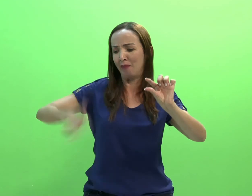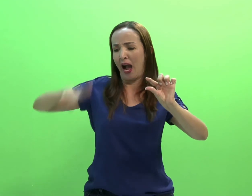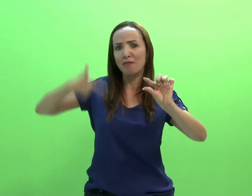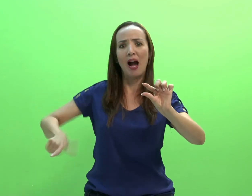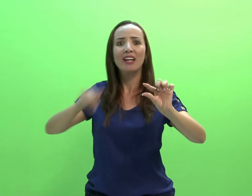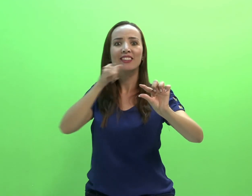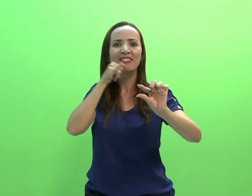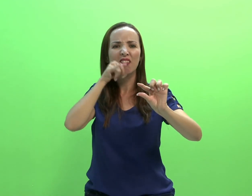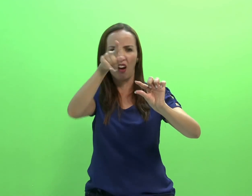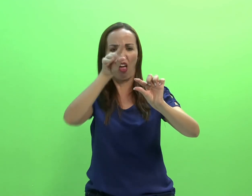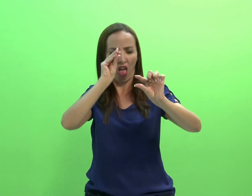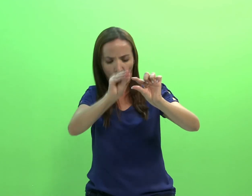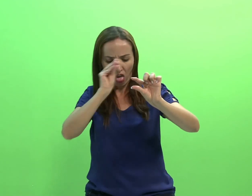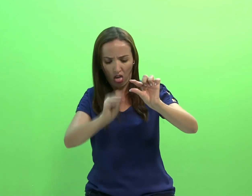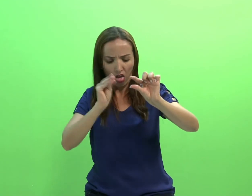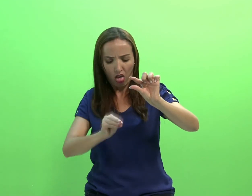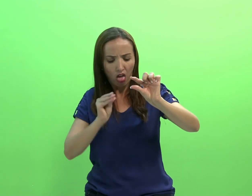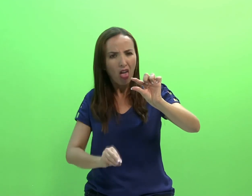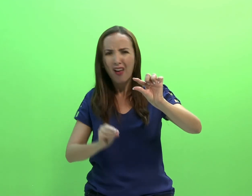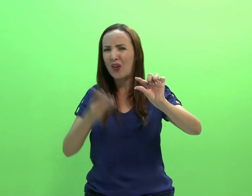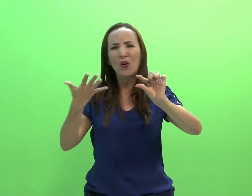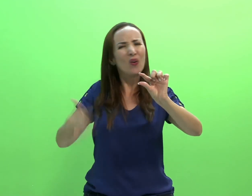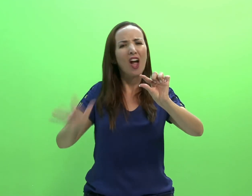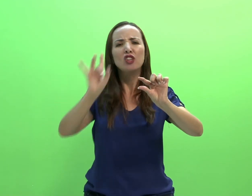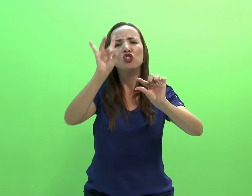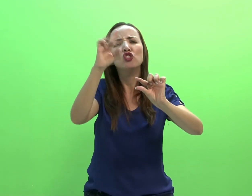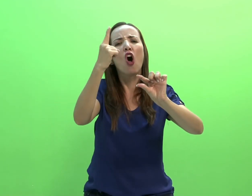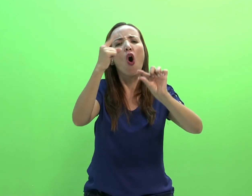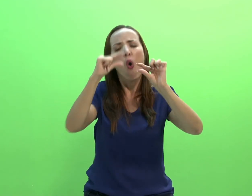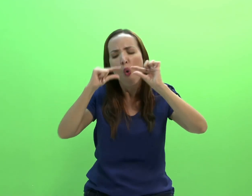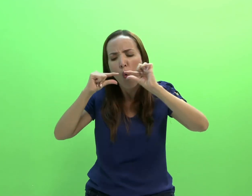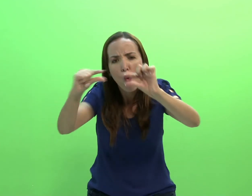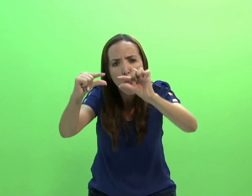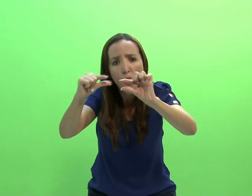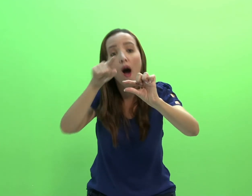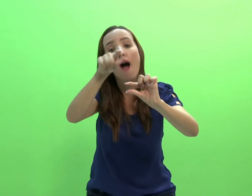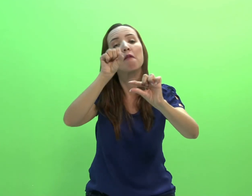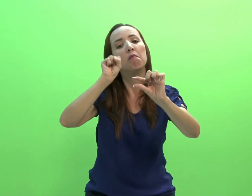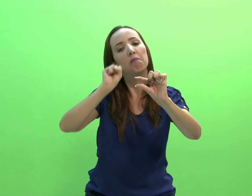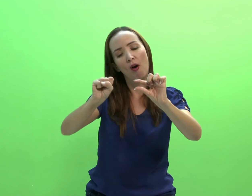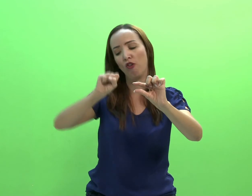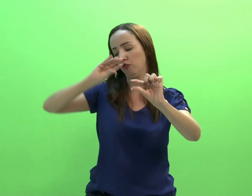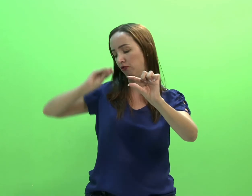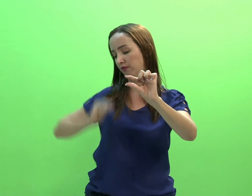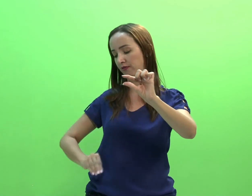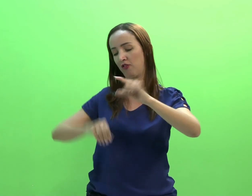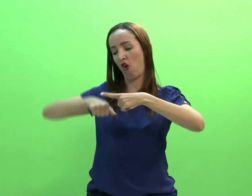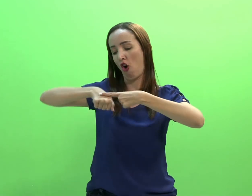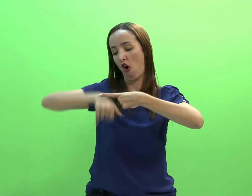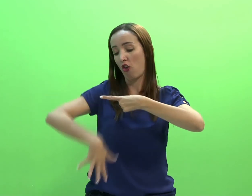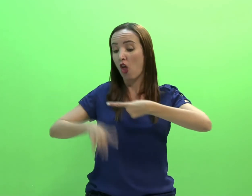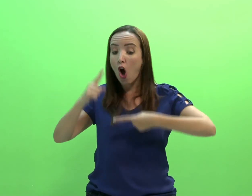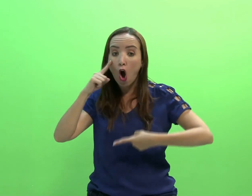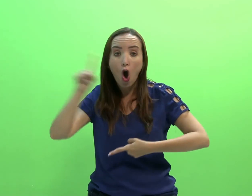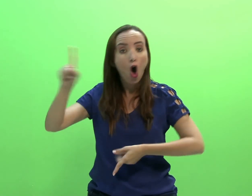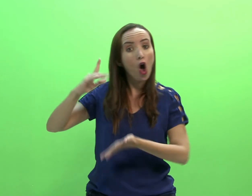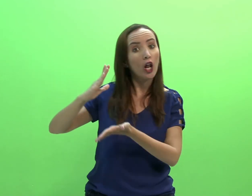algumas informações sobre isso. Não precisa detalhar profundamente no